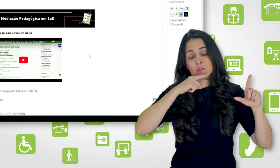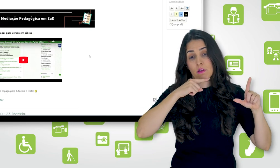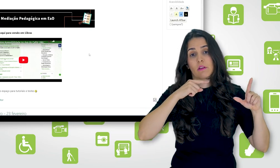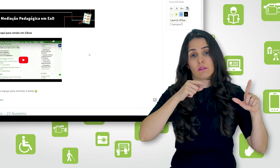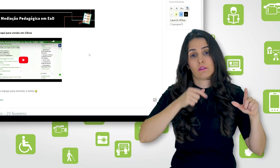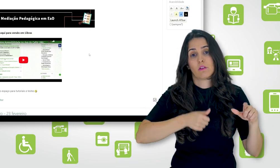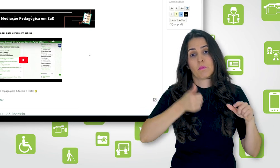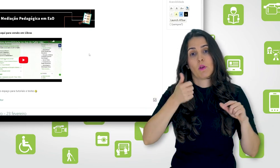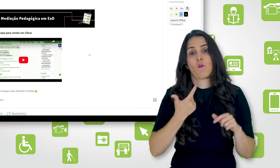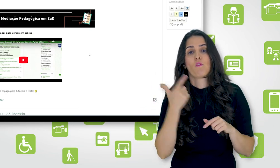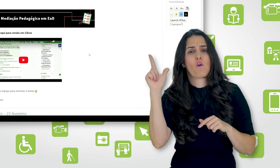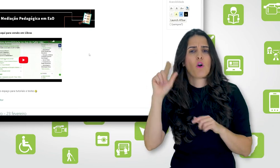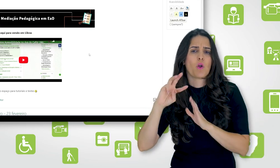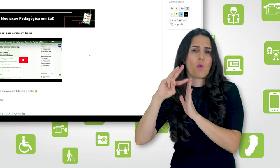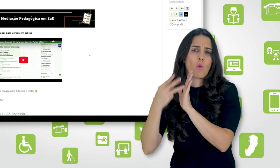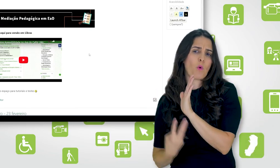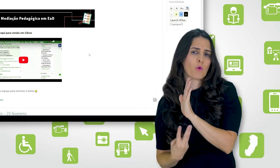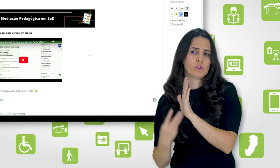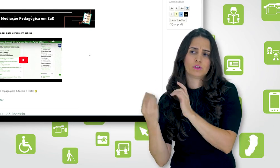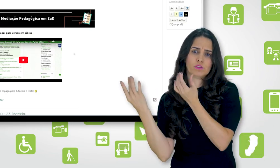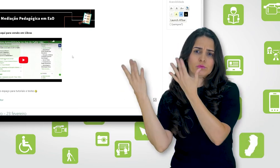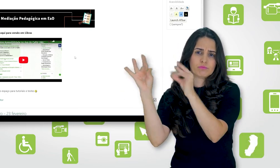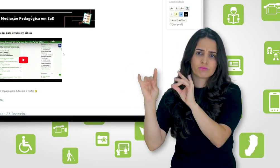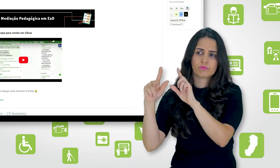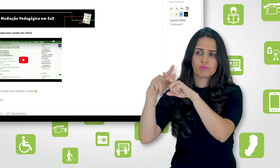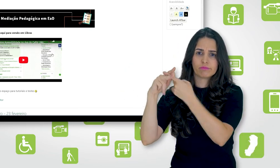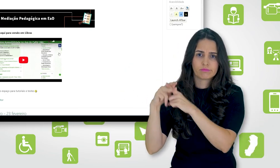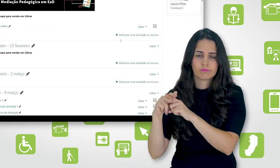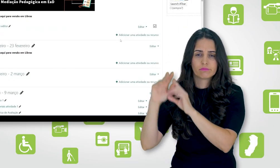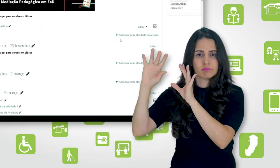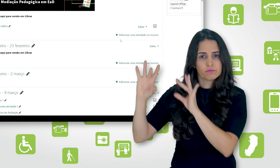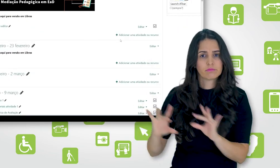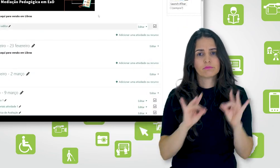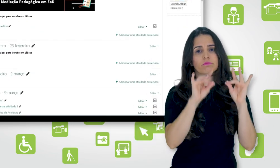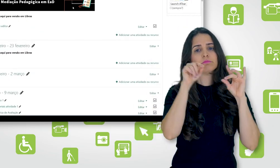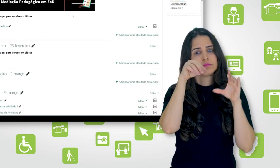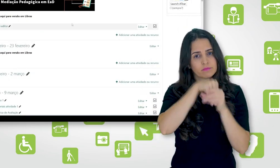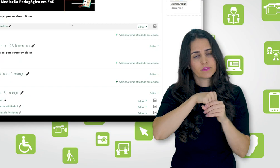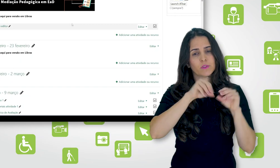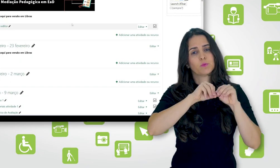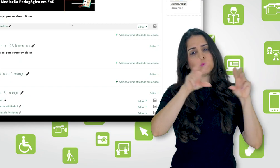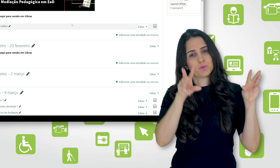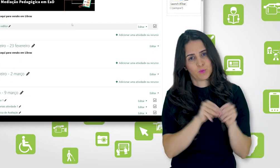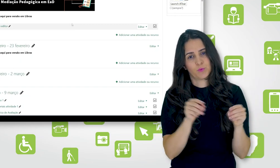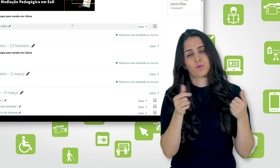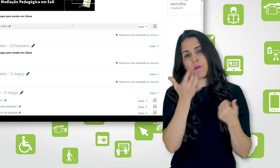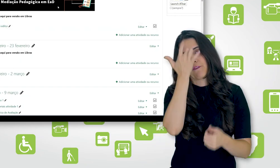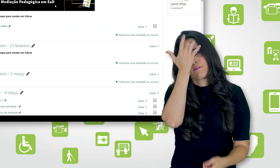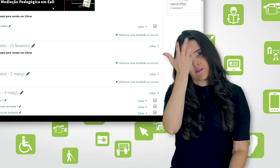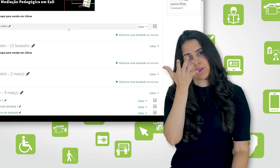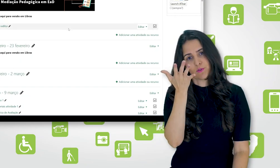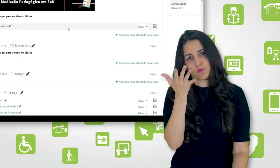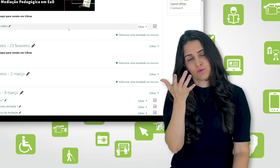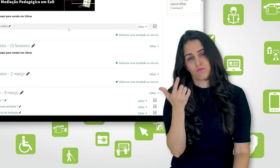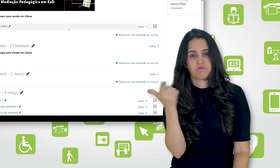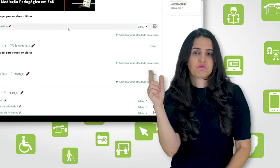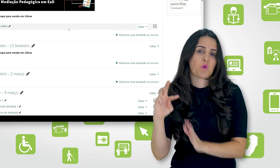pode ser um pouco difícil Então você utilizando um outro editor talvez você